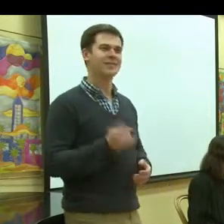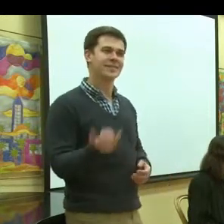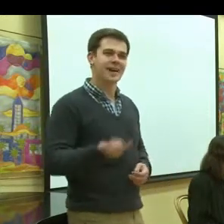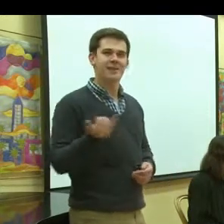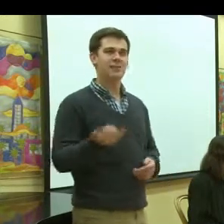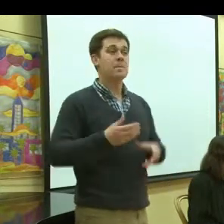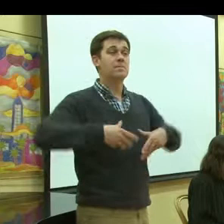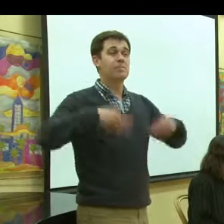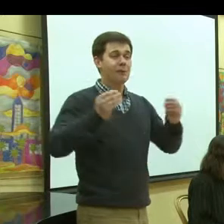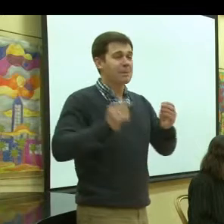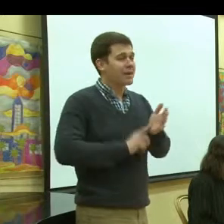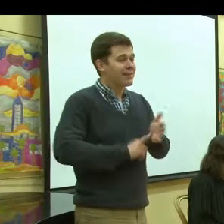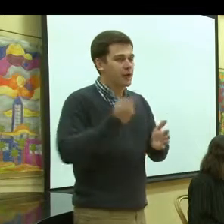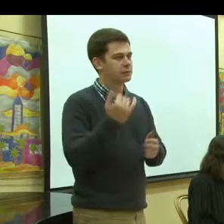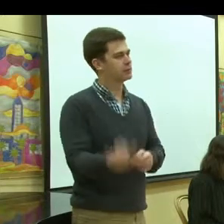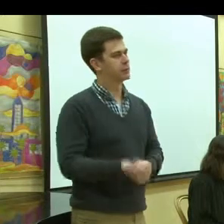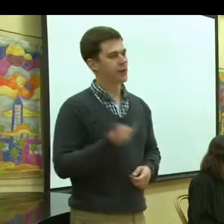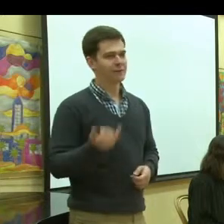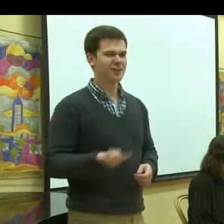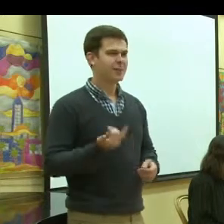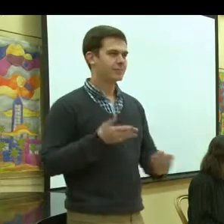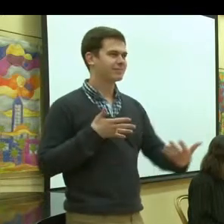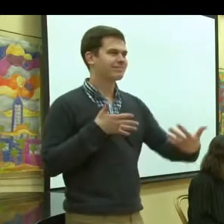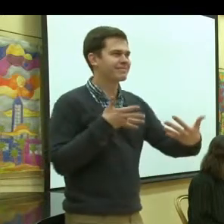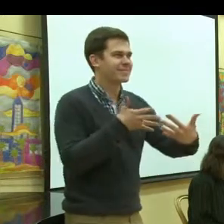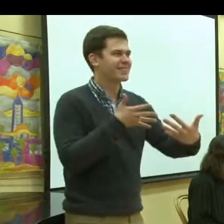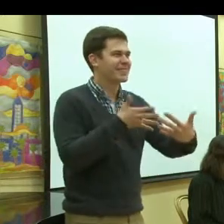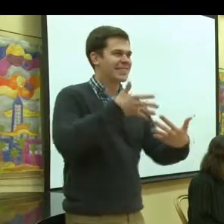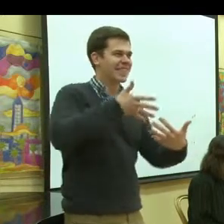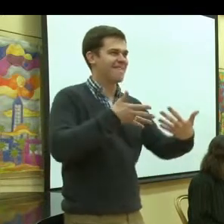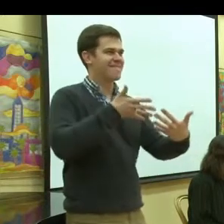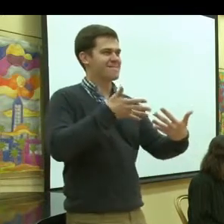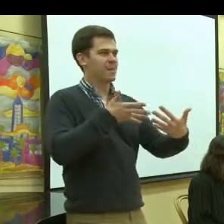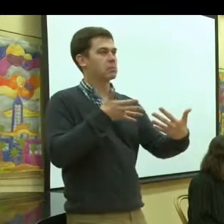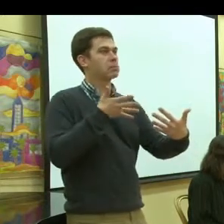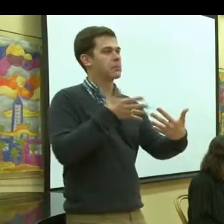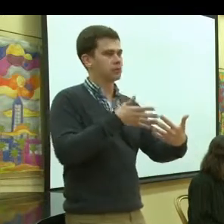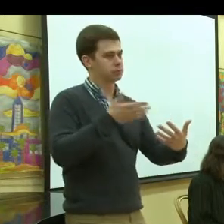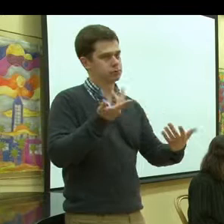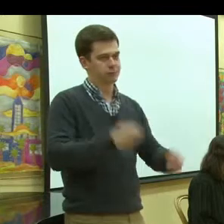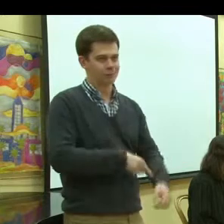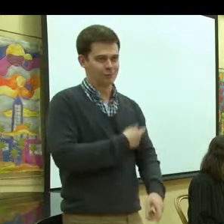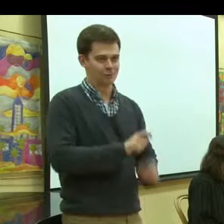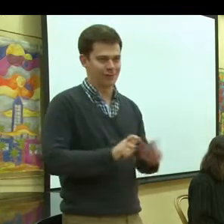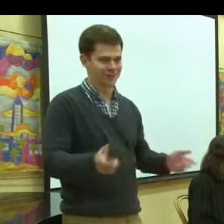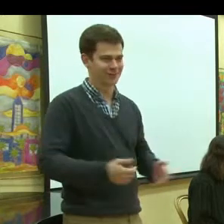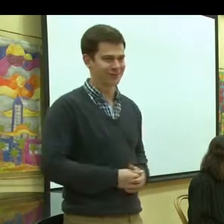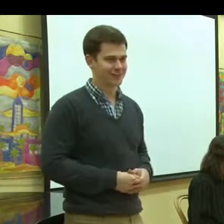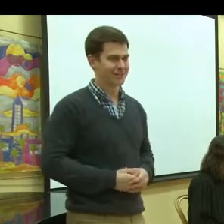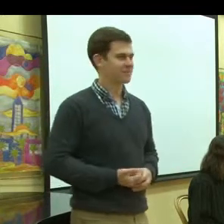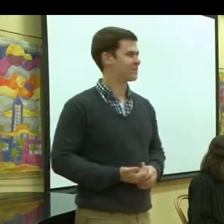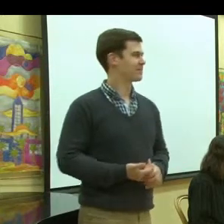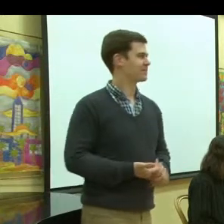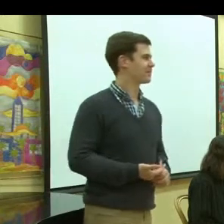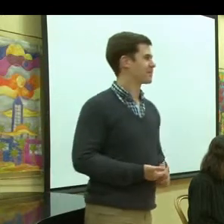czy też... Eso es lo más difícil del tango. Eso es decir, que por lo menos por 3 minutos en el día, o por 5, o por 10 minutos en el